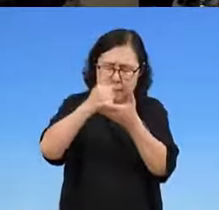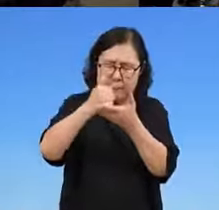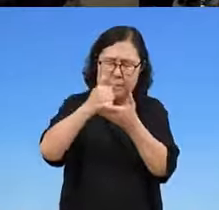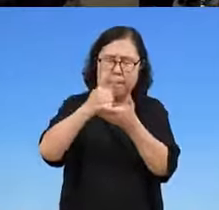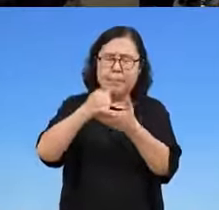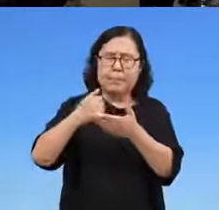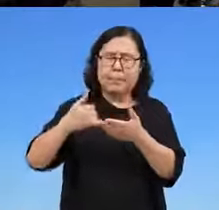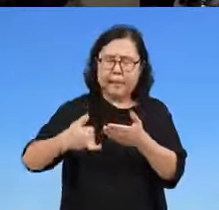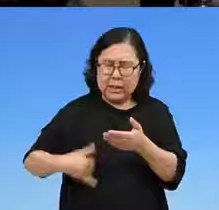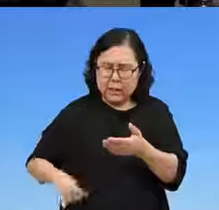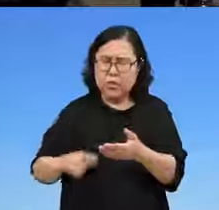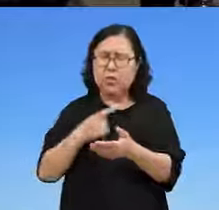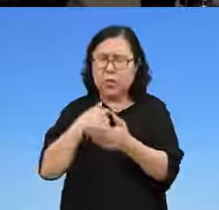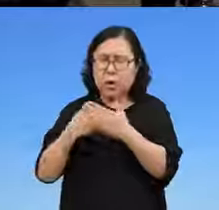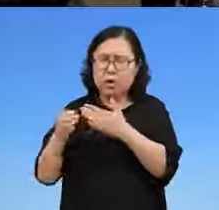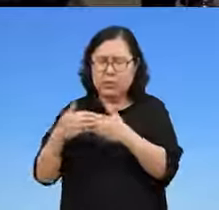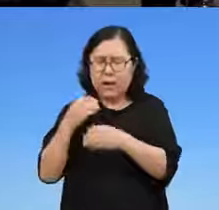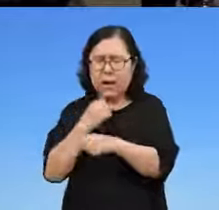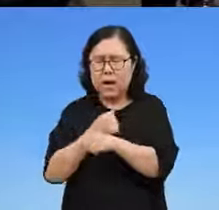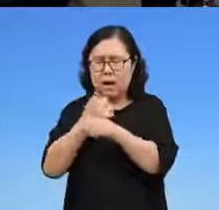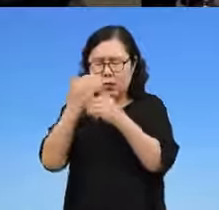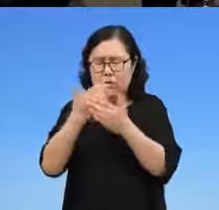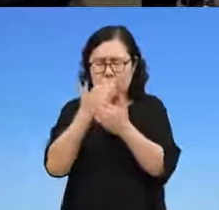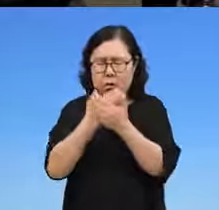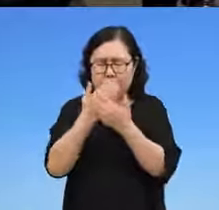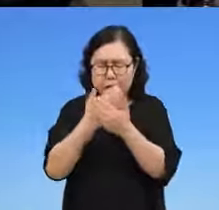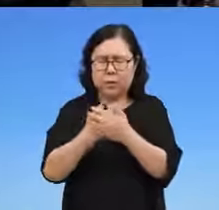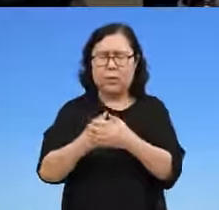만나게 하여 주시옵소서.